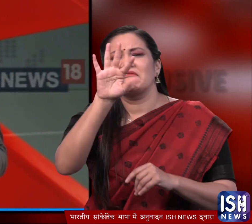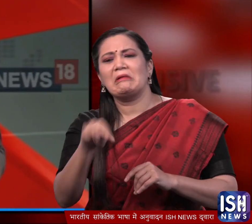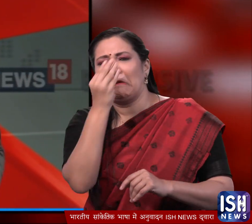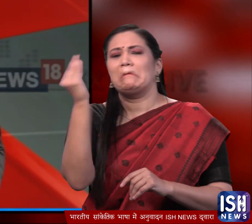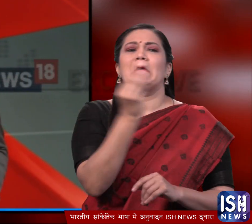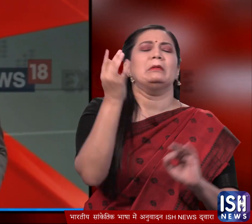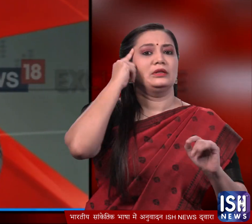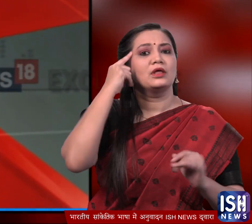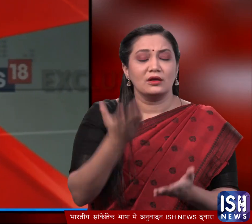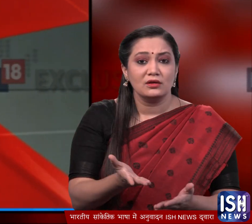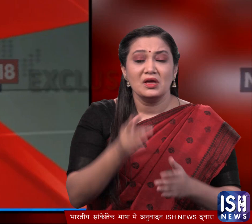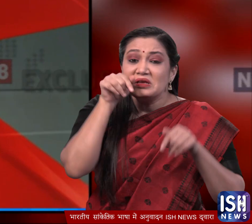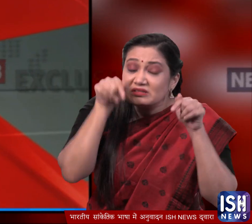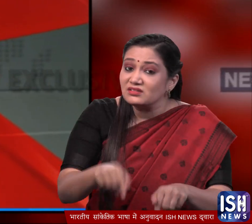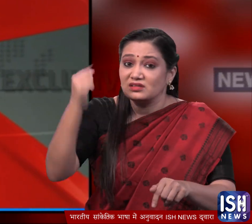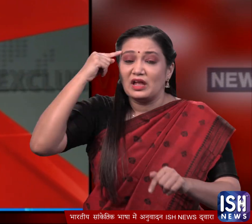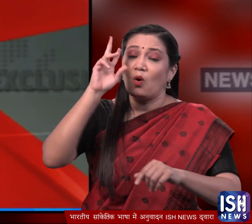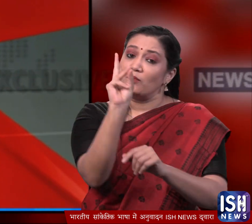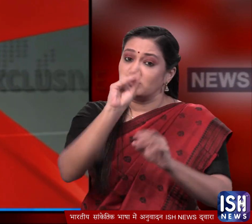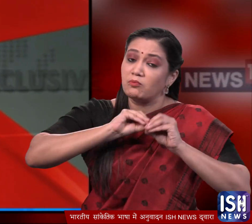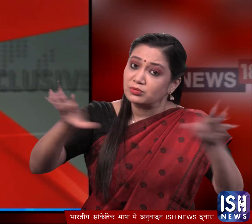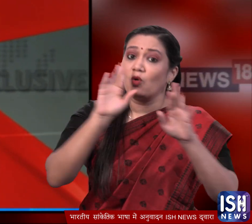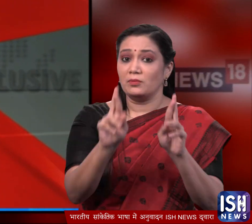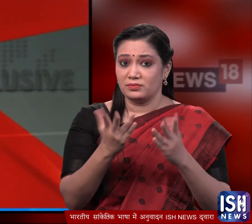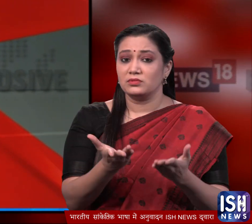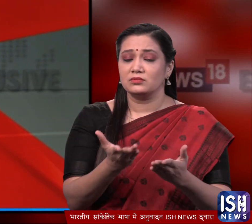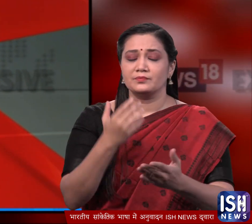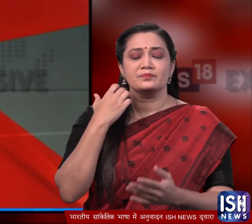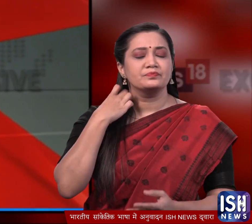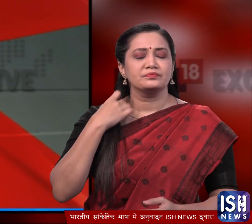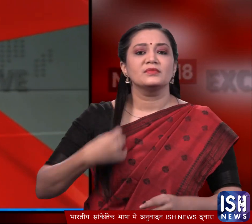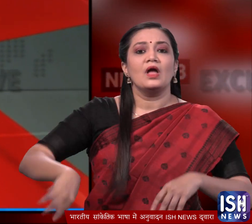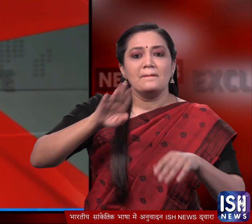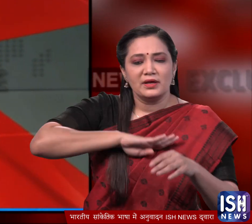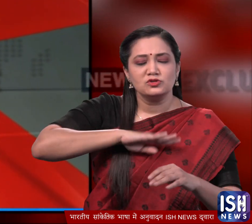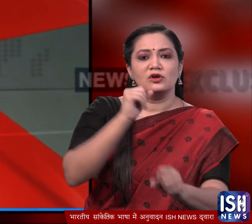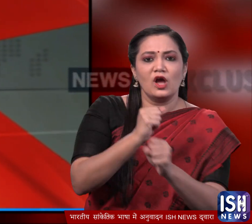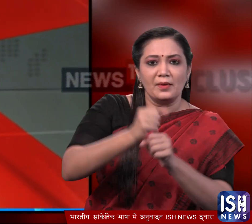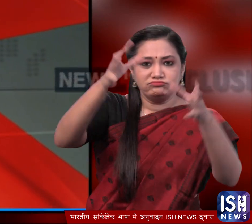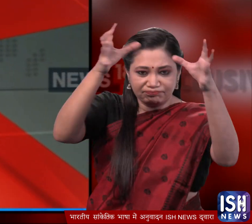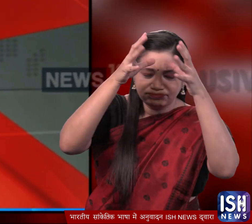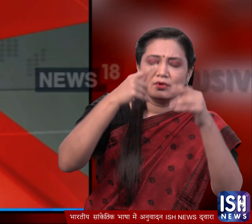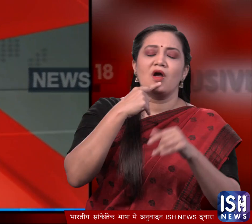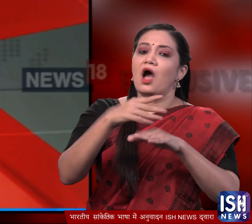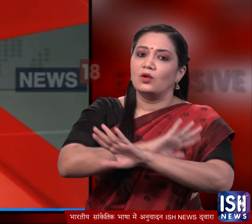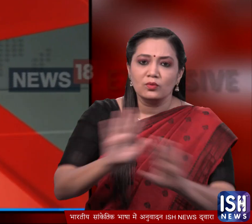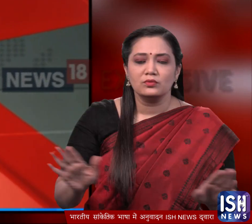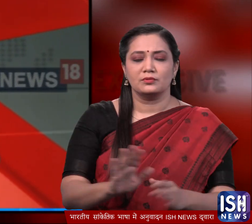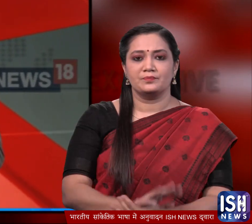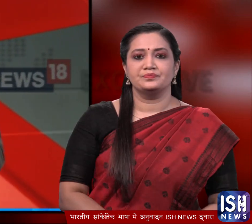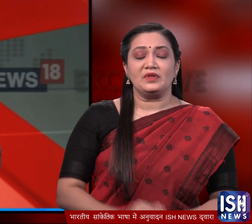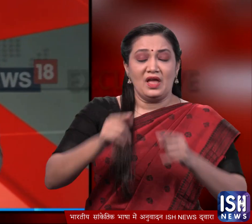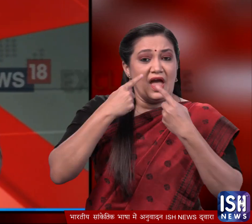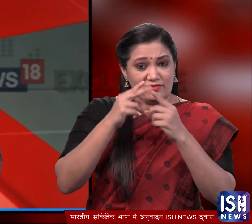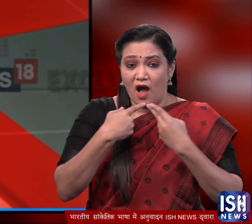हजार की संख्या कम लग रही। हमारी यही सोच तीसरी लहर ला सकती है, जिसकी वजह से महाराष्ट्र सरकार ने दही हांडी मनाने की छूट नहीं दी,